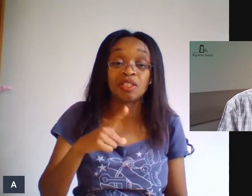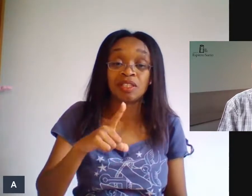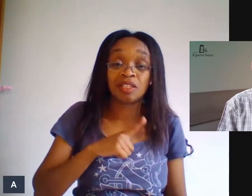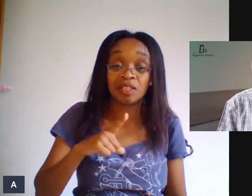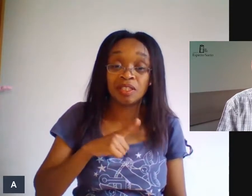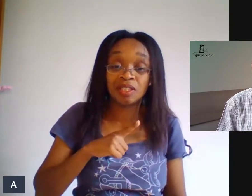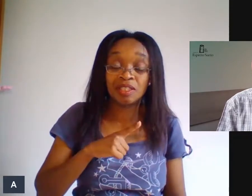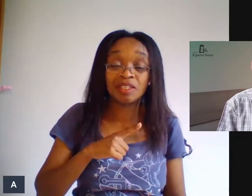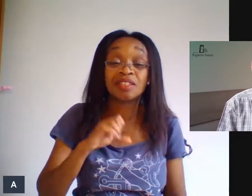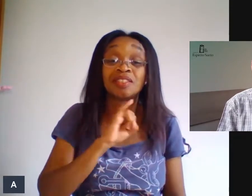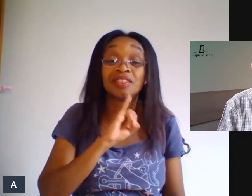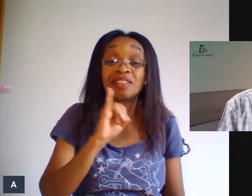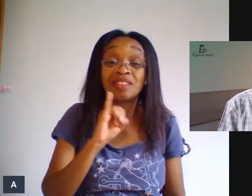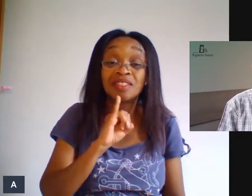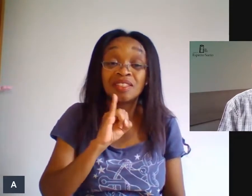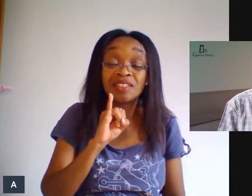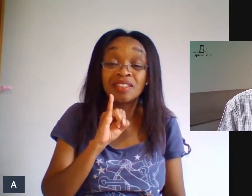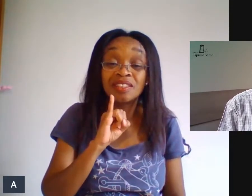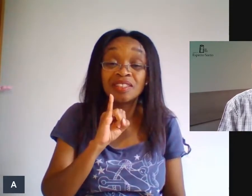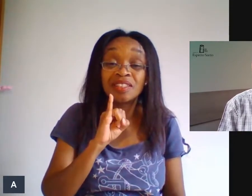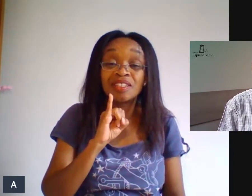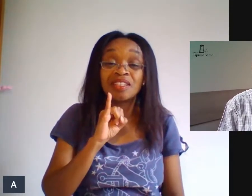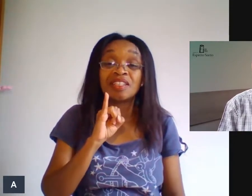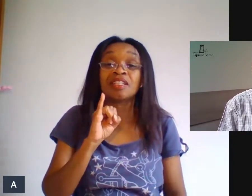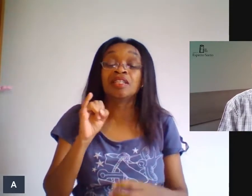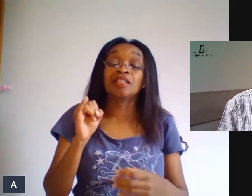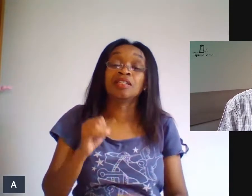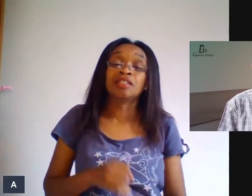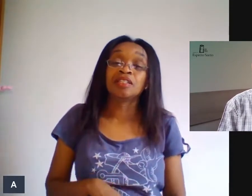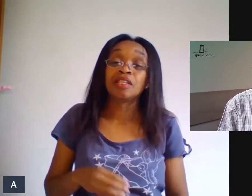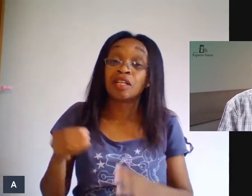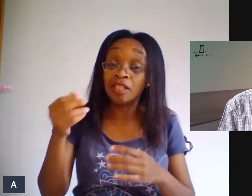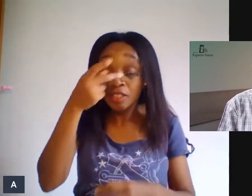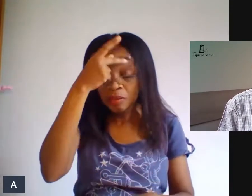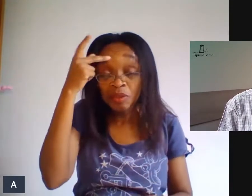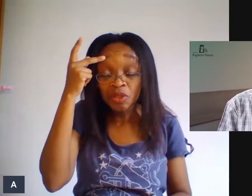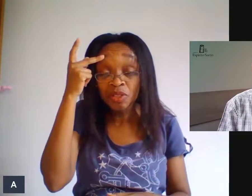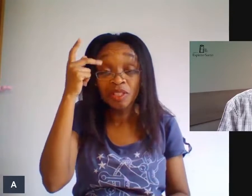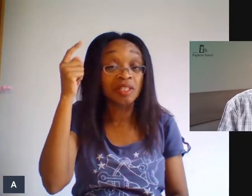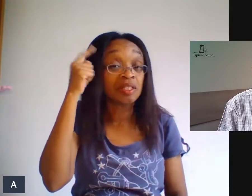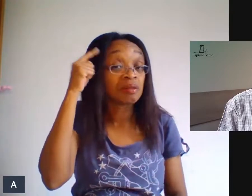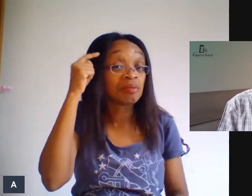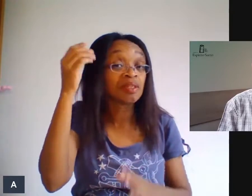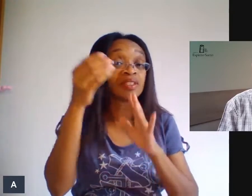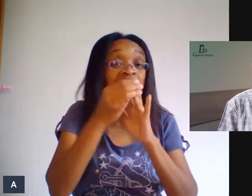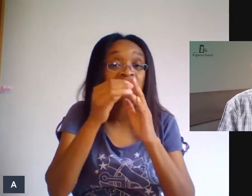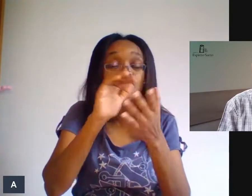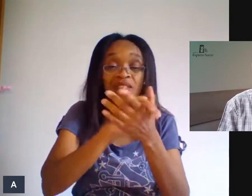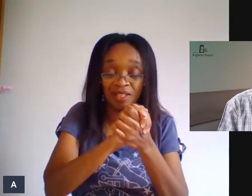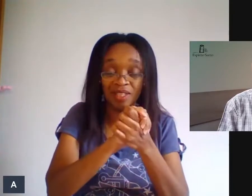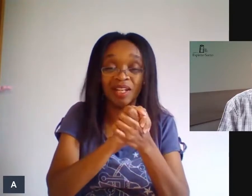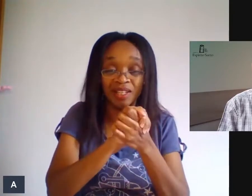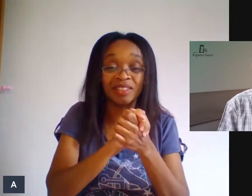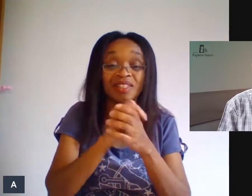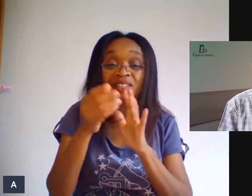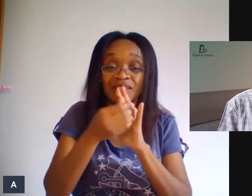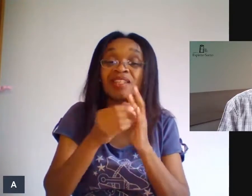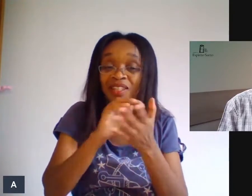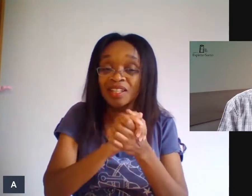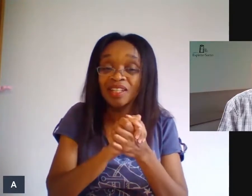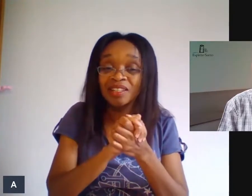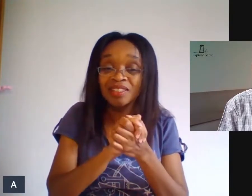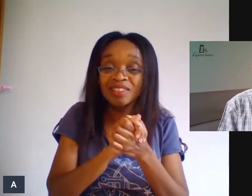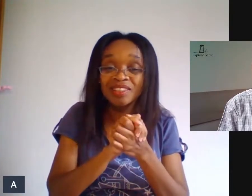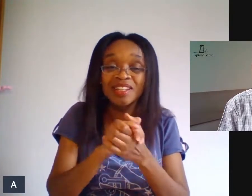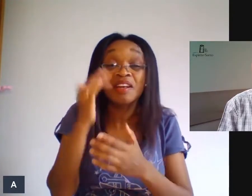e irmãs, que estão prestes a contrair esse importantíssimo sacramento, esse lindo sacramento,